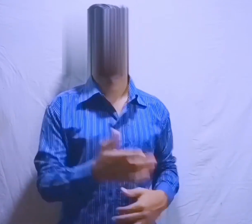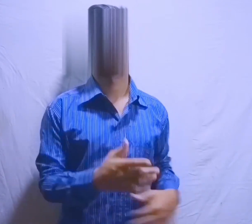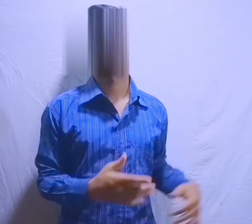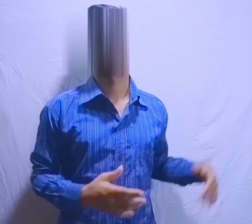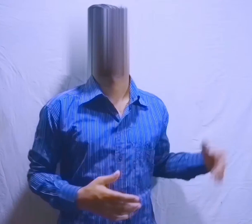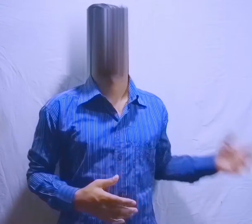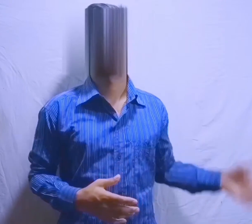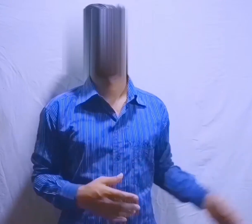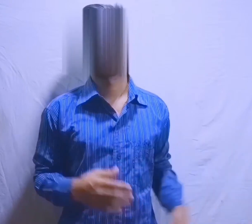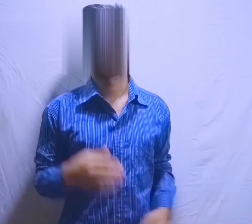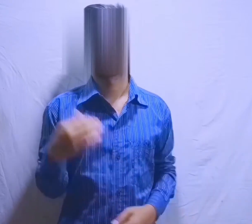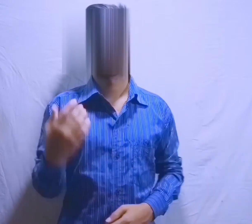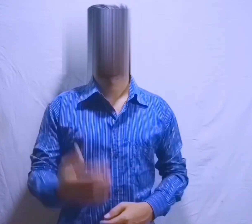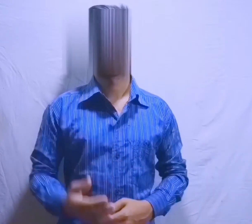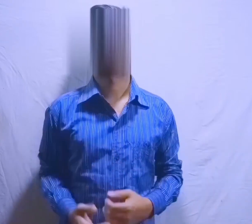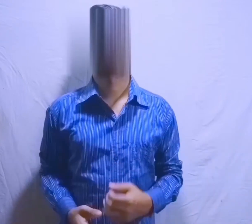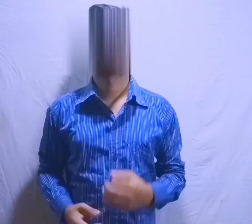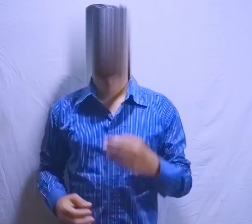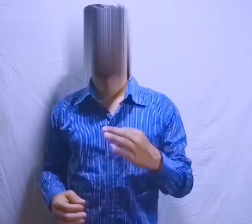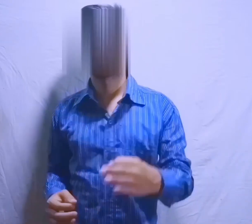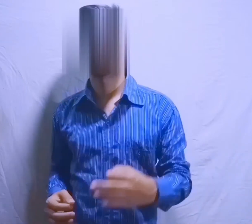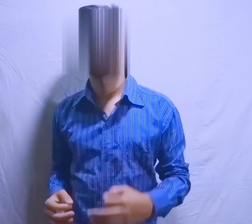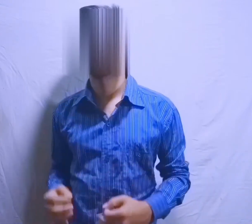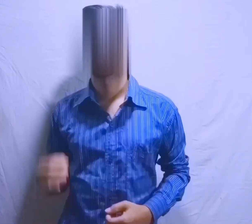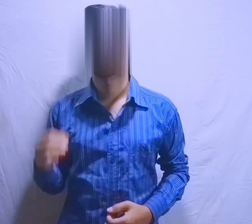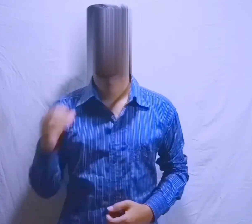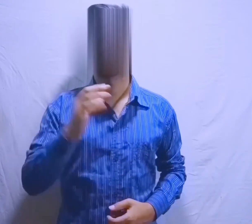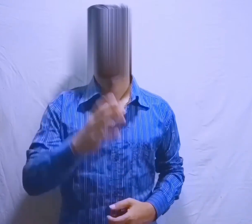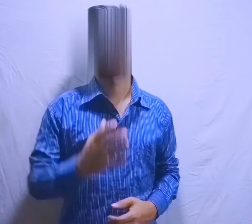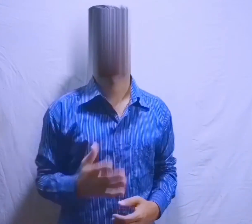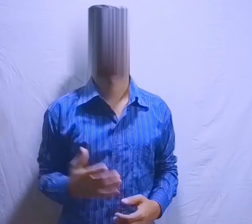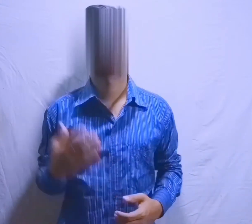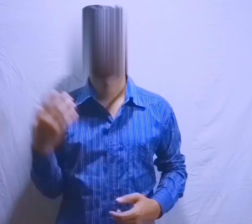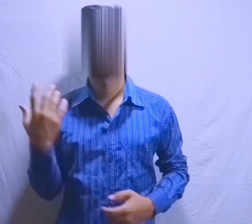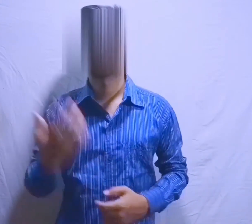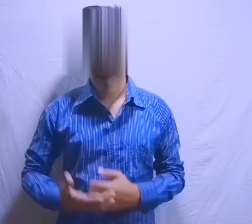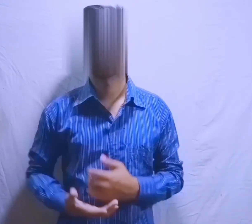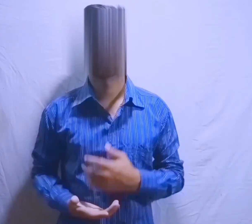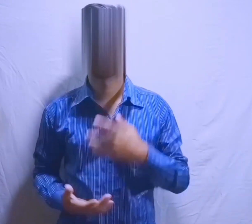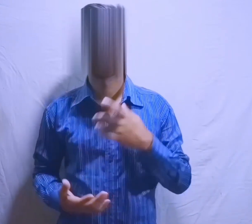মেদ কমানোর জন্য পানীয়টি। এই পানীয়টি আপনি